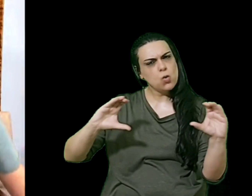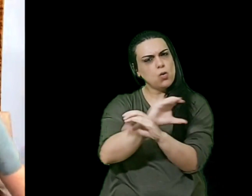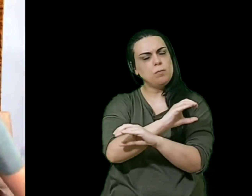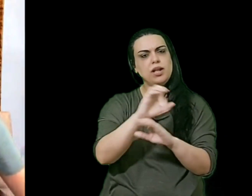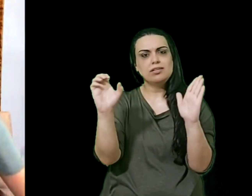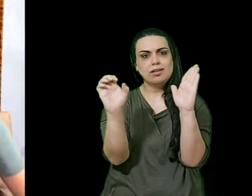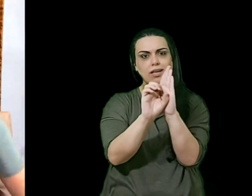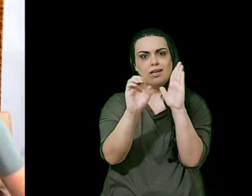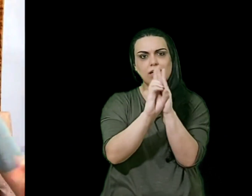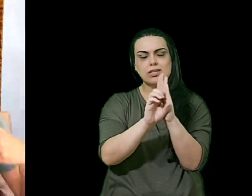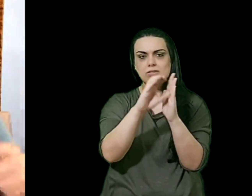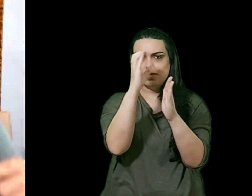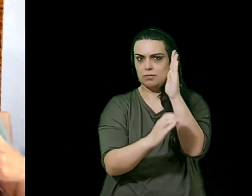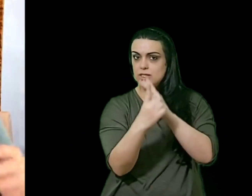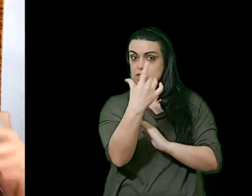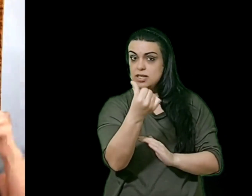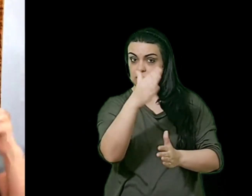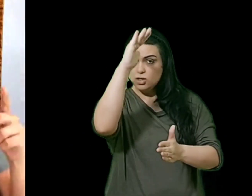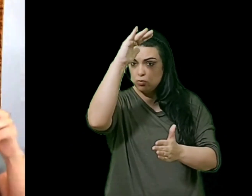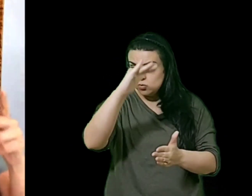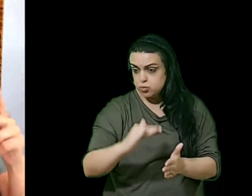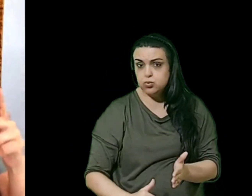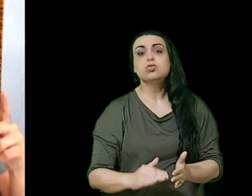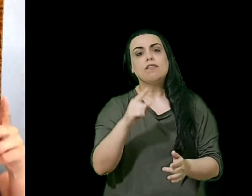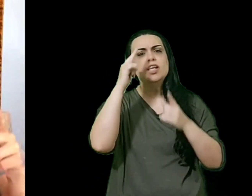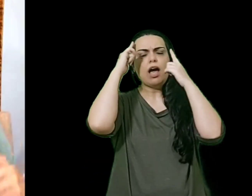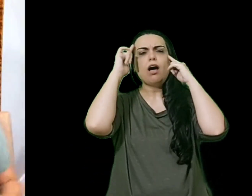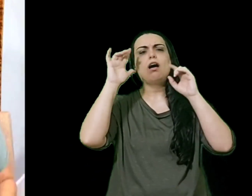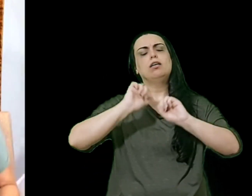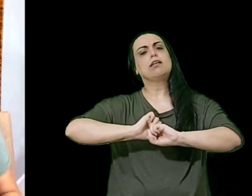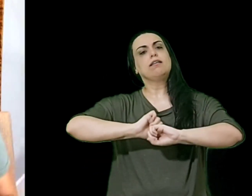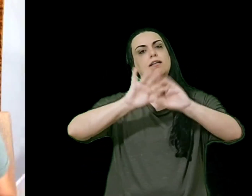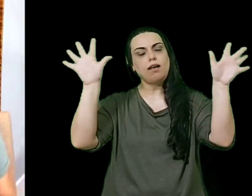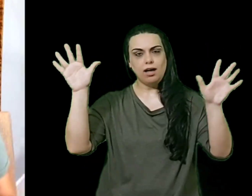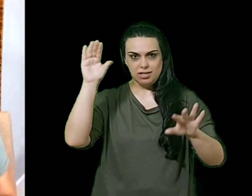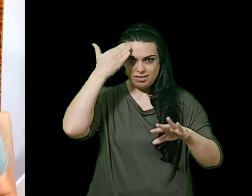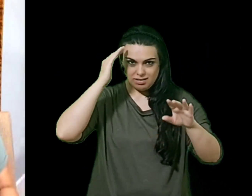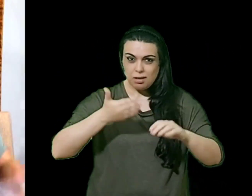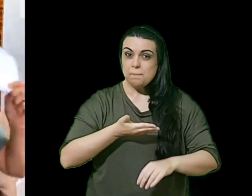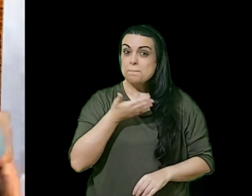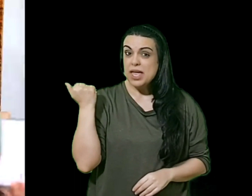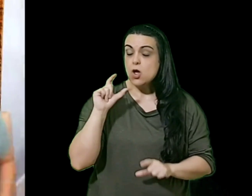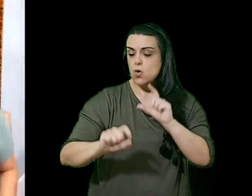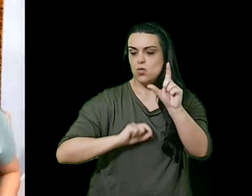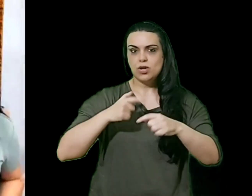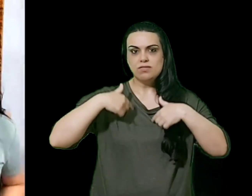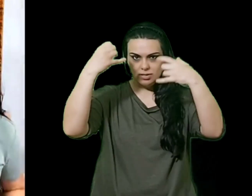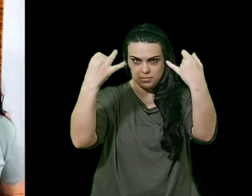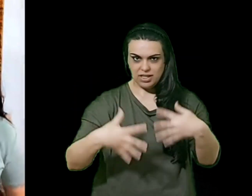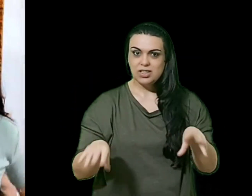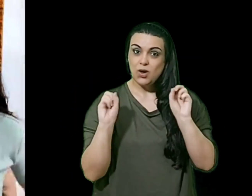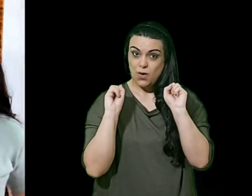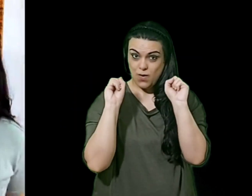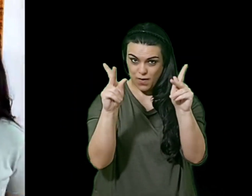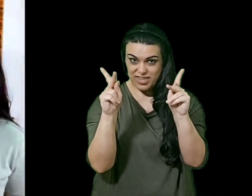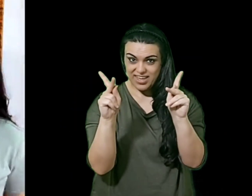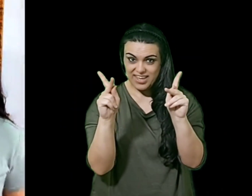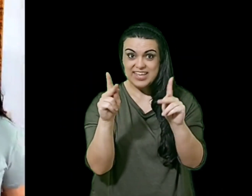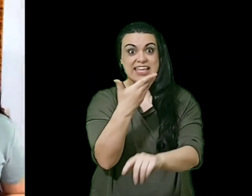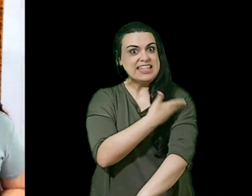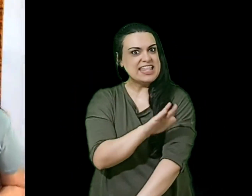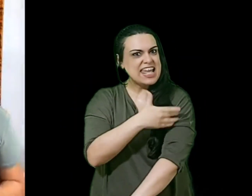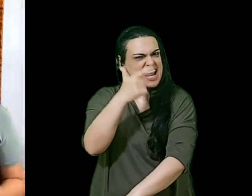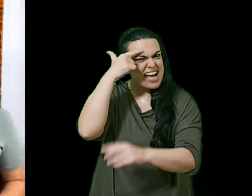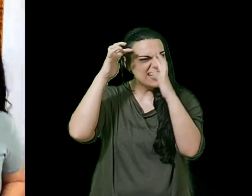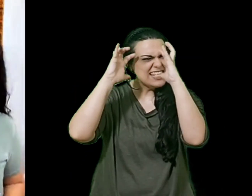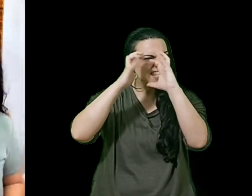16 inteiro e conseguir absorver melhor, assimilar melhor aquilo que a gente está falando, ok? Eu vou te ensinar a treinar seu